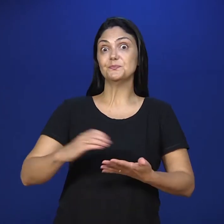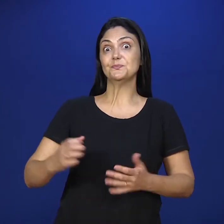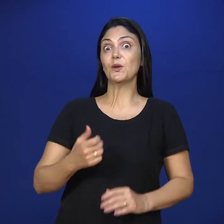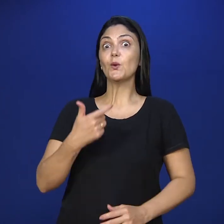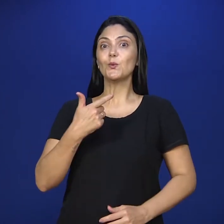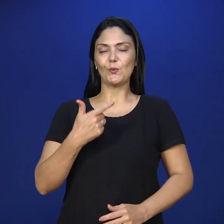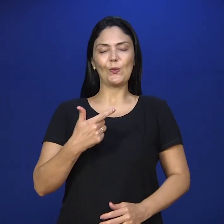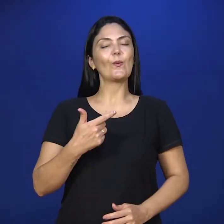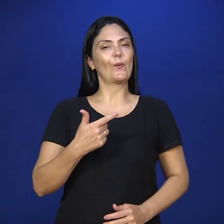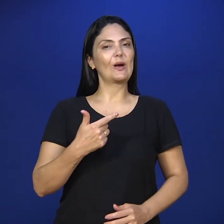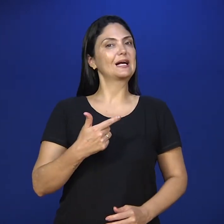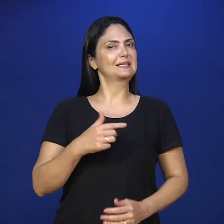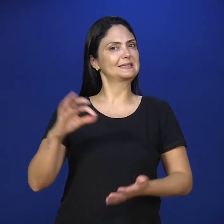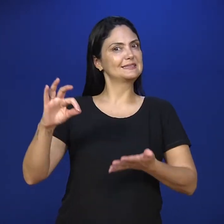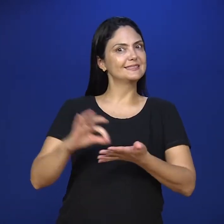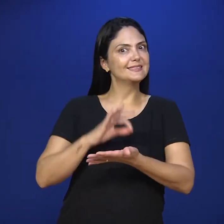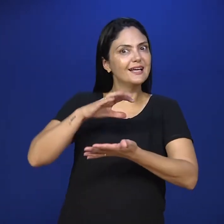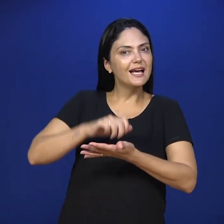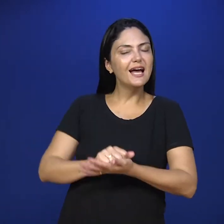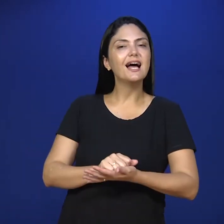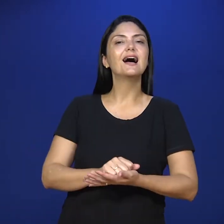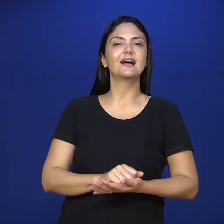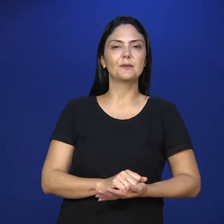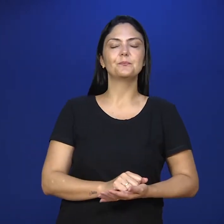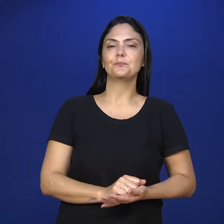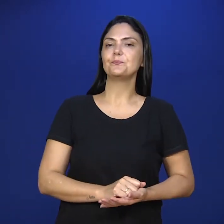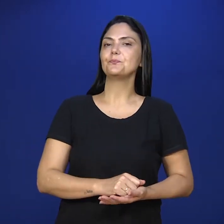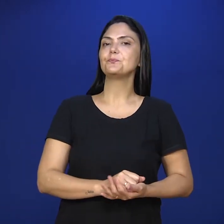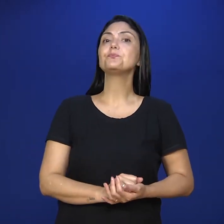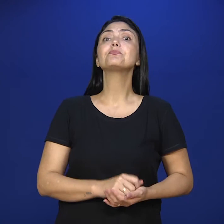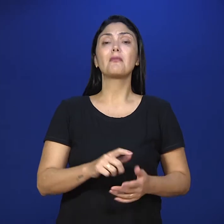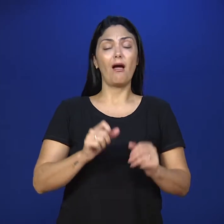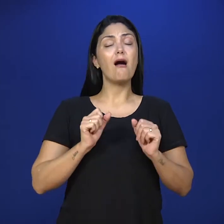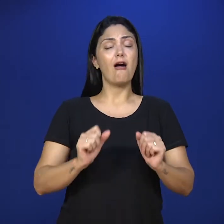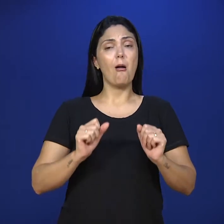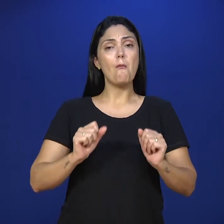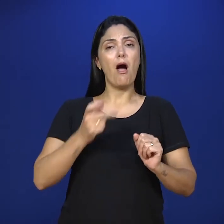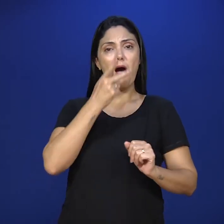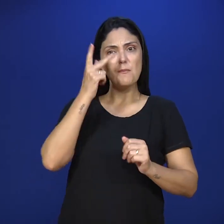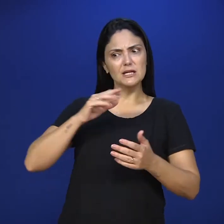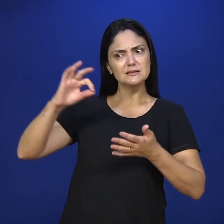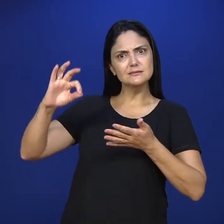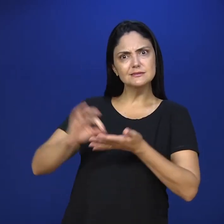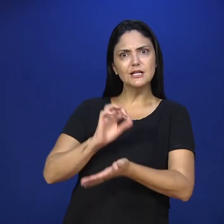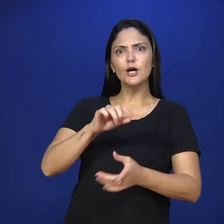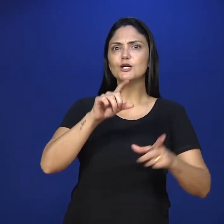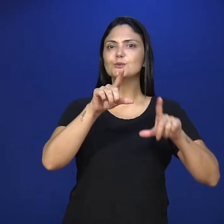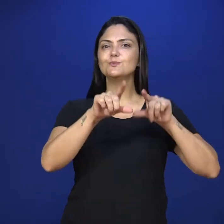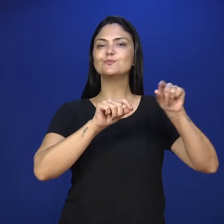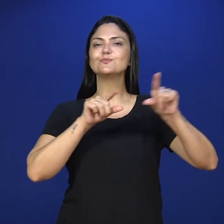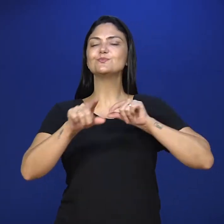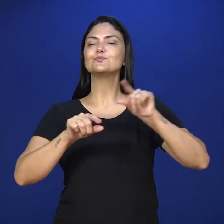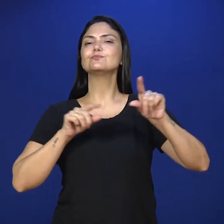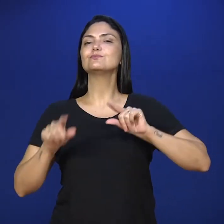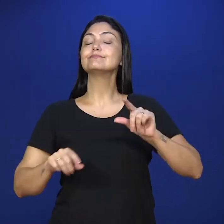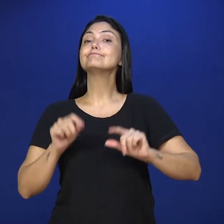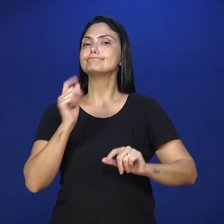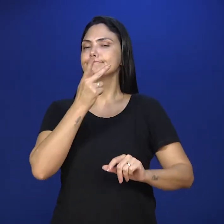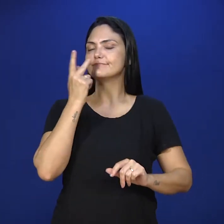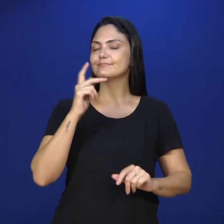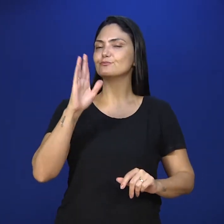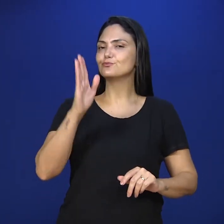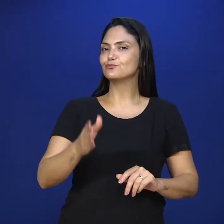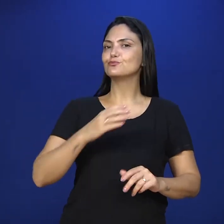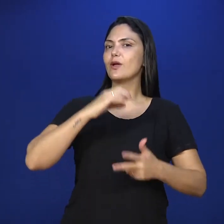Capítulo 2 da inscrição. 1. Poderão se inscrever neste processo seletivo apenas os candidatos